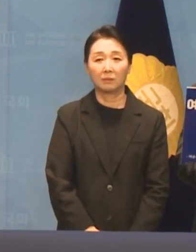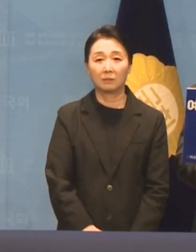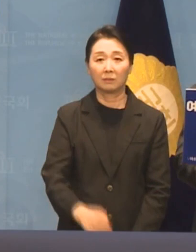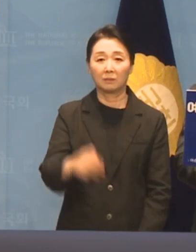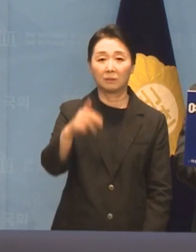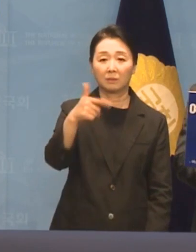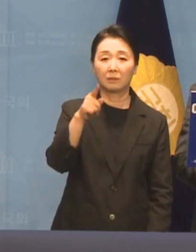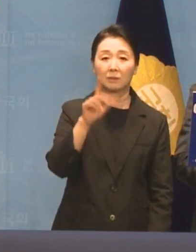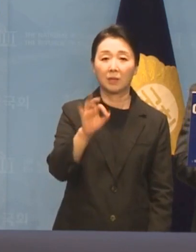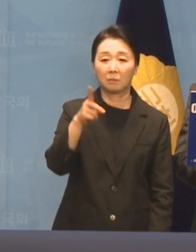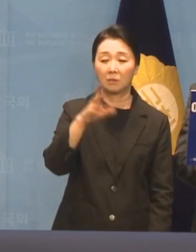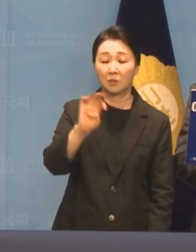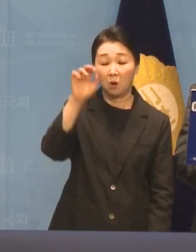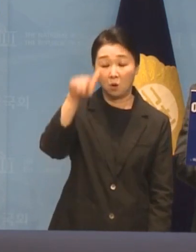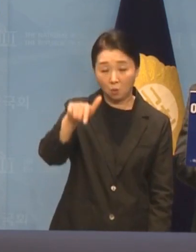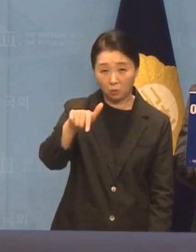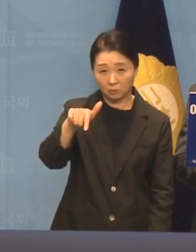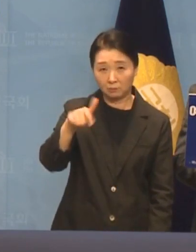남정욱 전